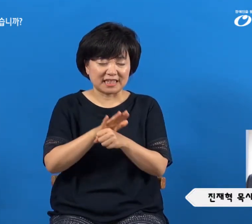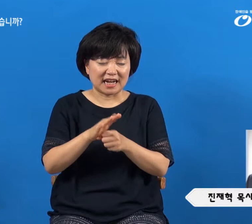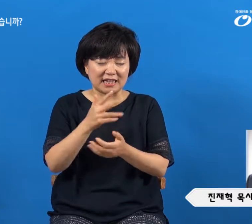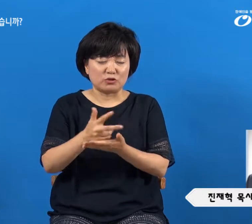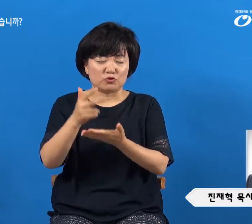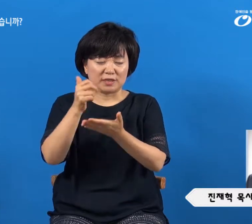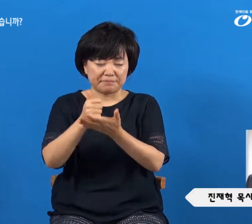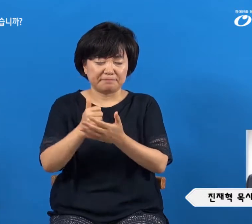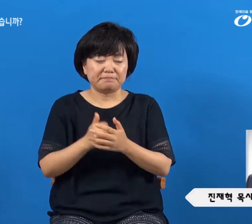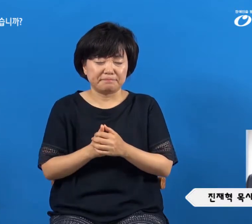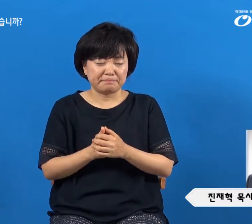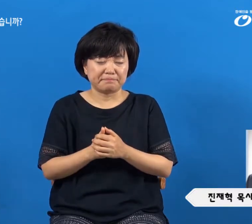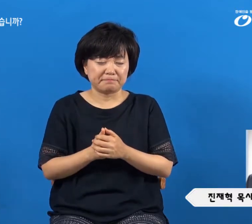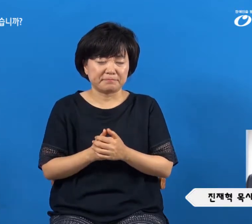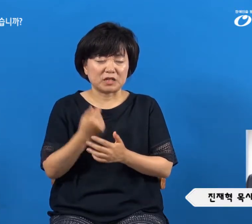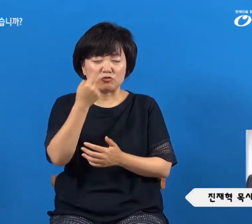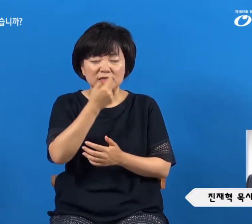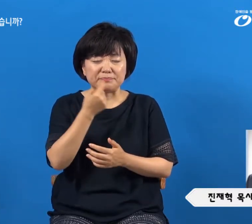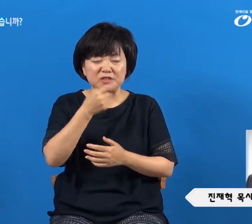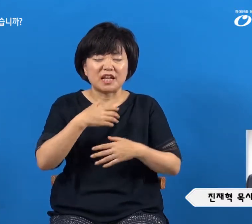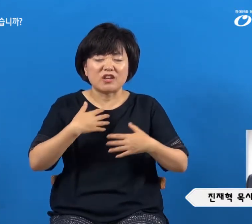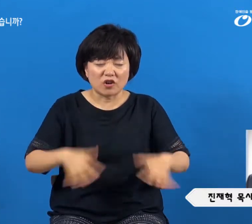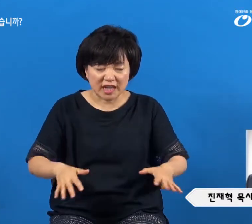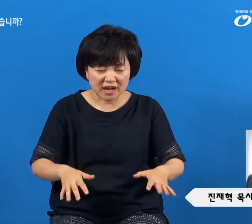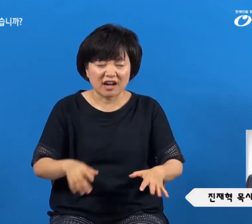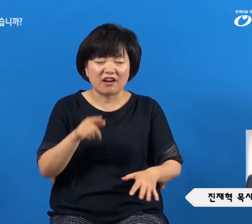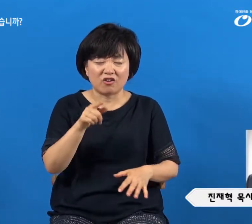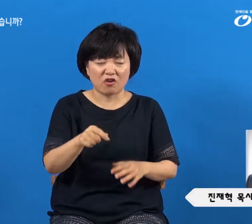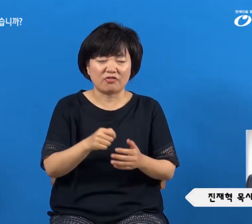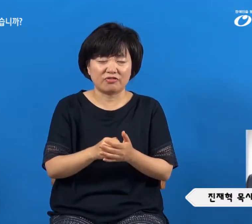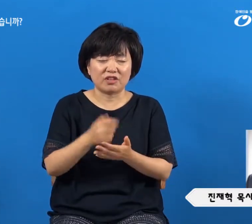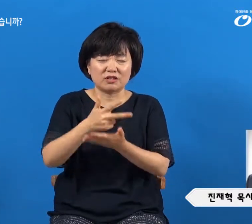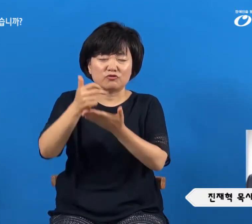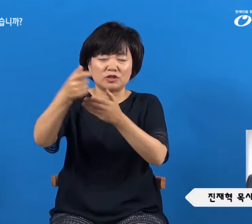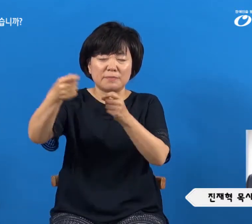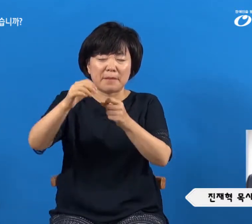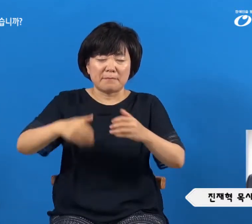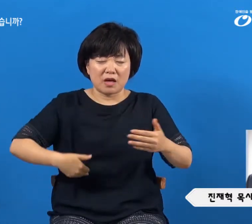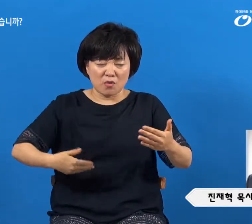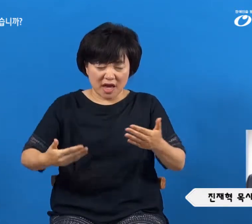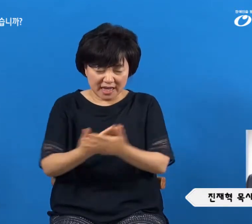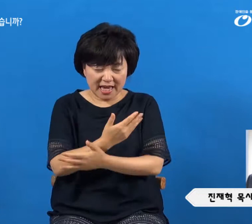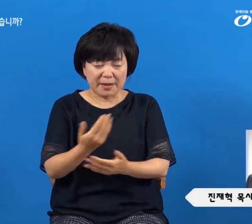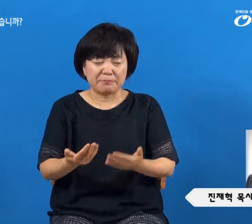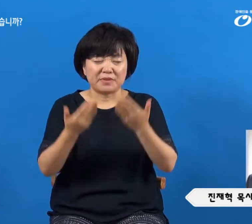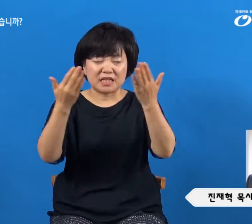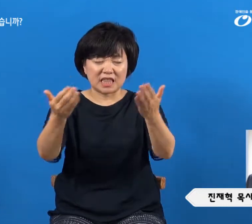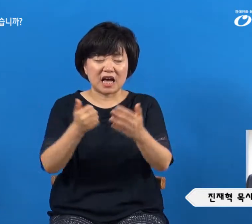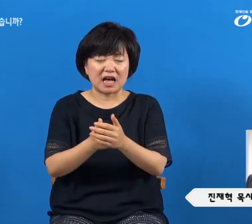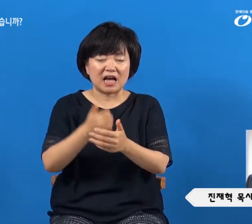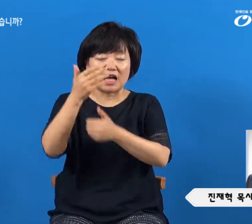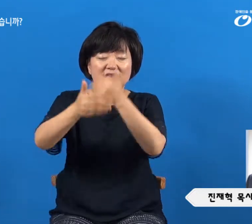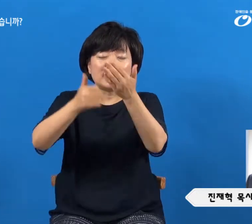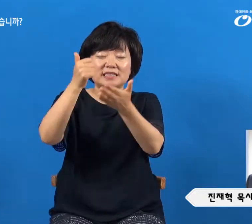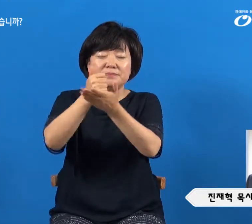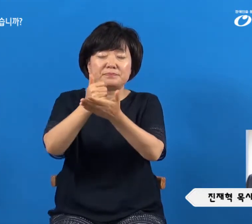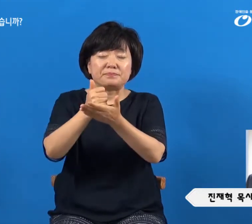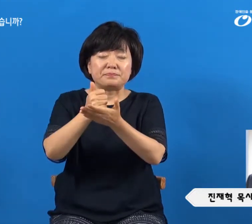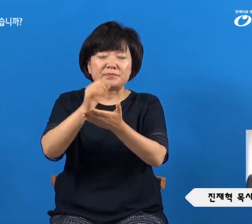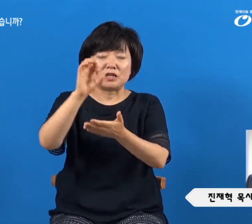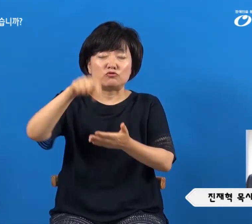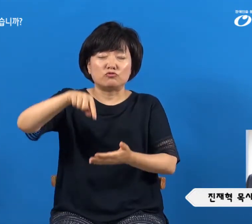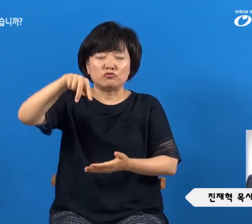사랑의 주님, 우리 입술의 연약함을 주님 앞에 회개합니다. 하나님, 우슬초로